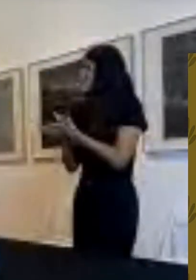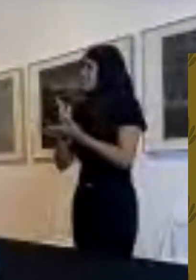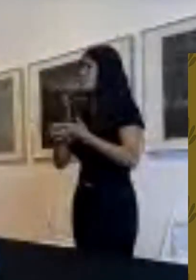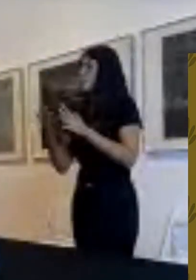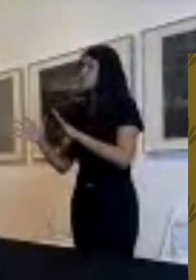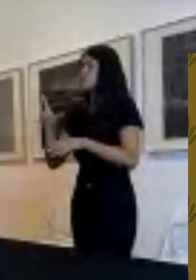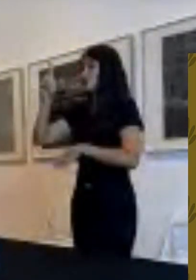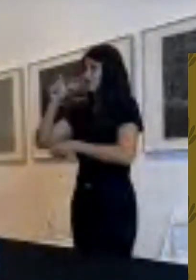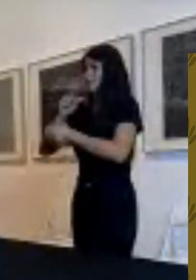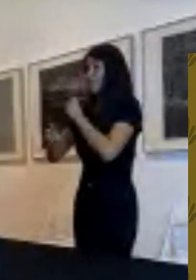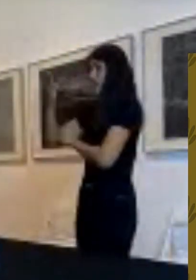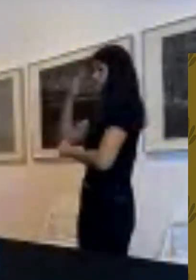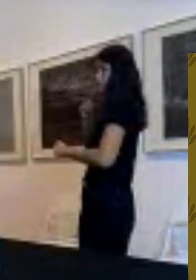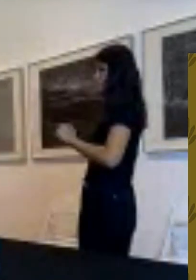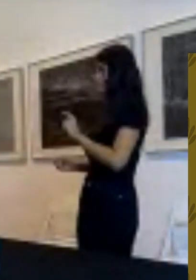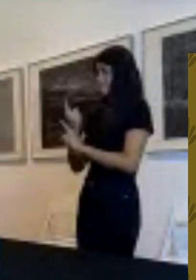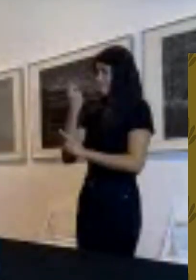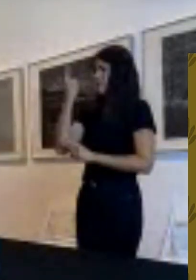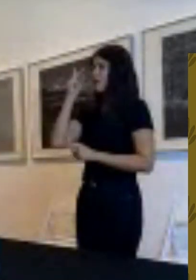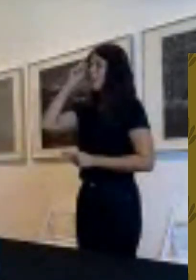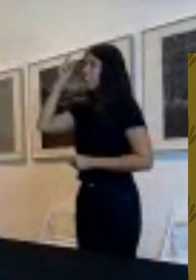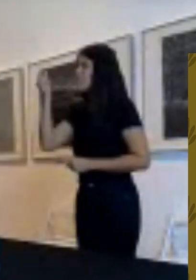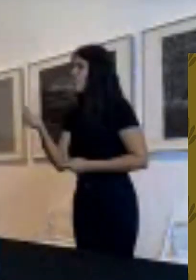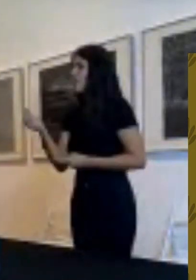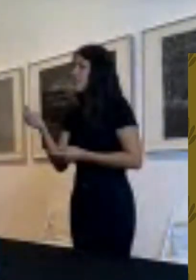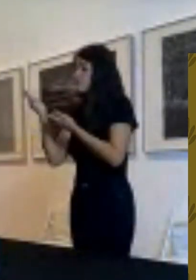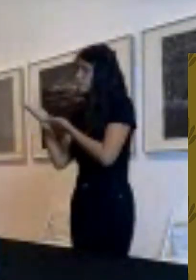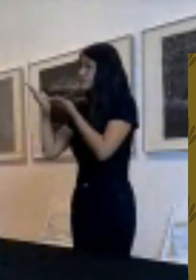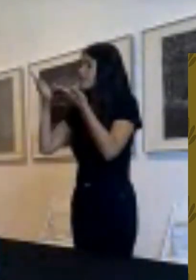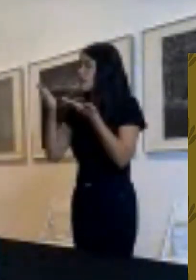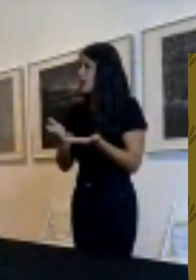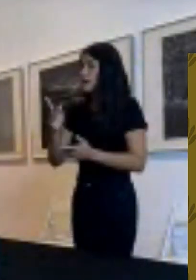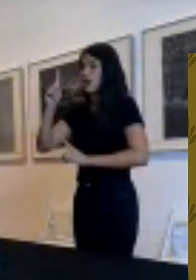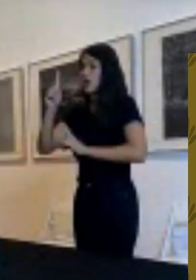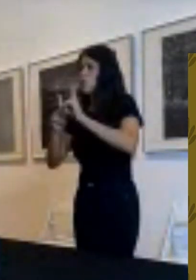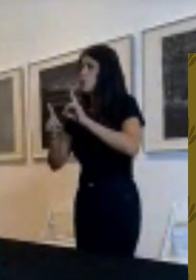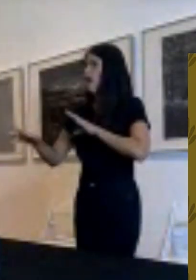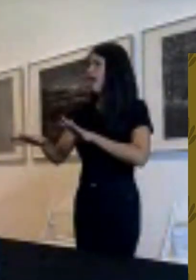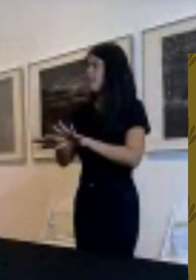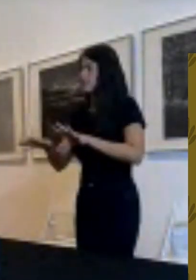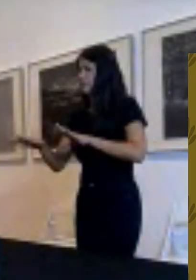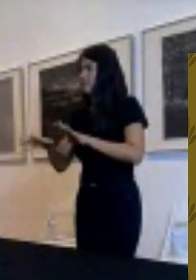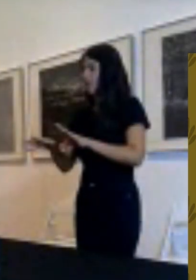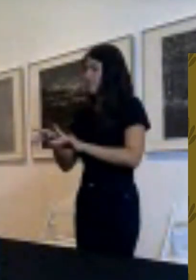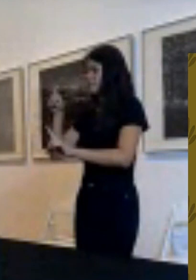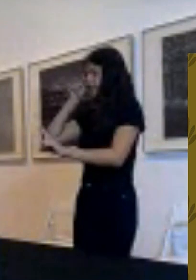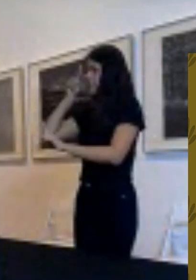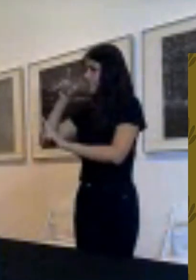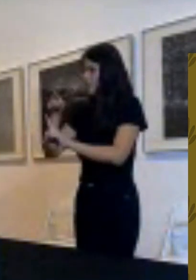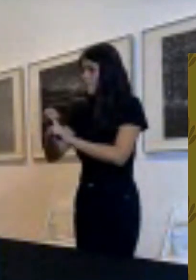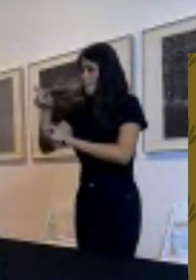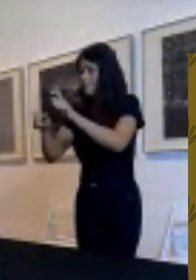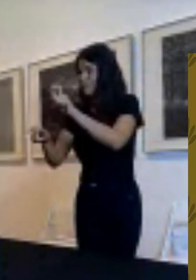aproximadamente 7 años, ¿verdad?, con la idea de traer algunas actividades, de hacer algunas actividades dirigidas a las